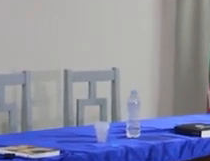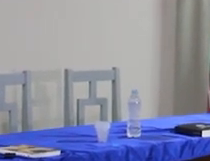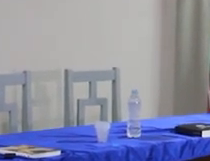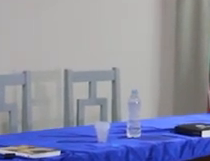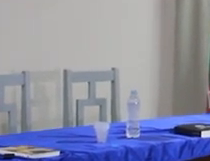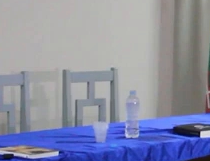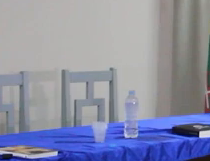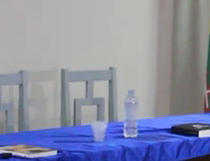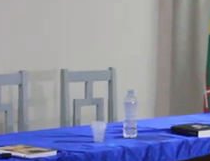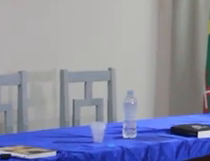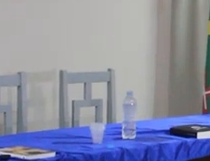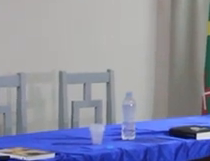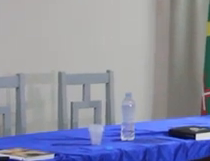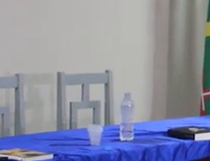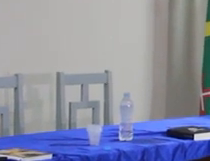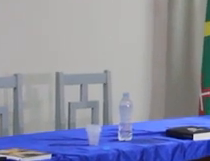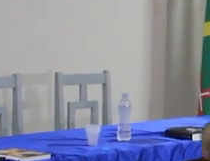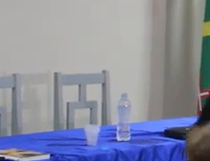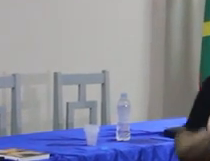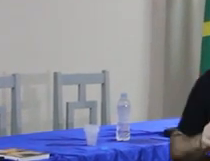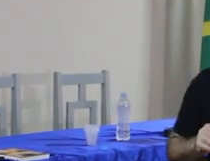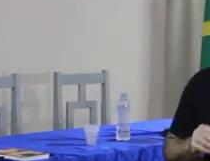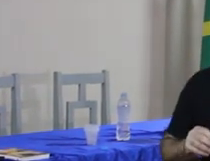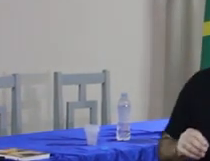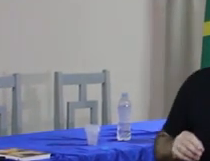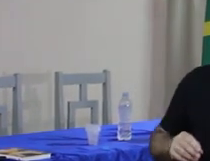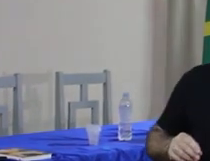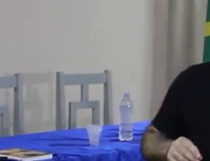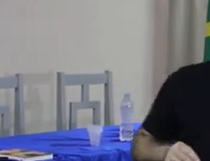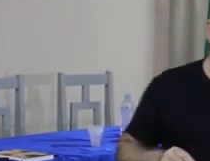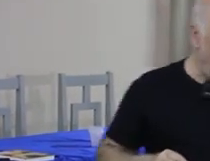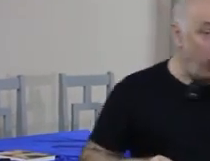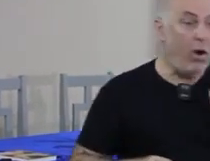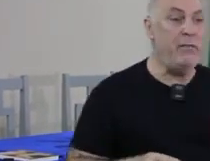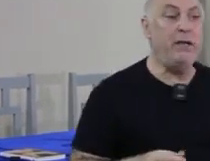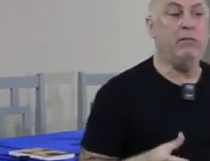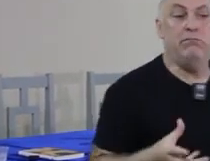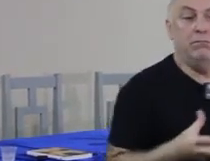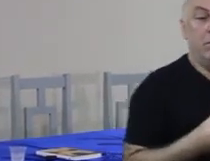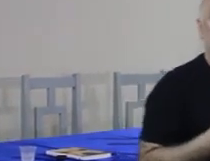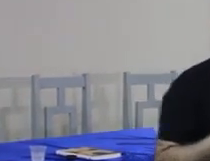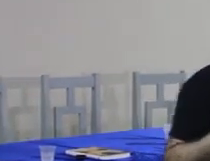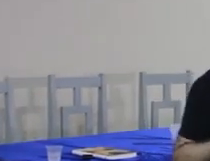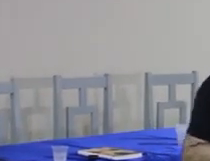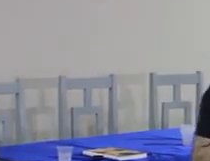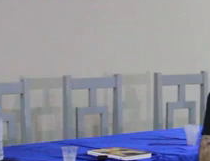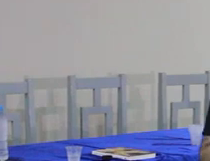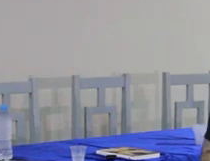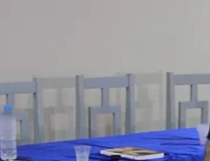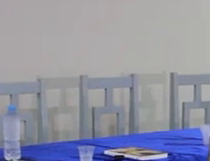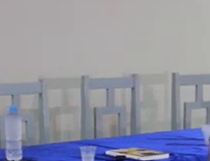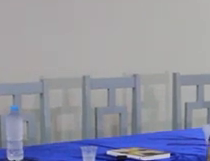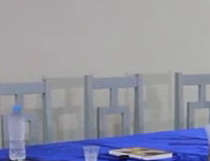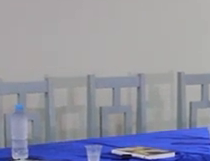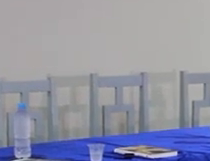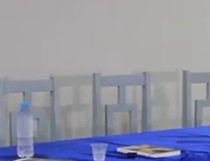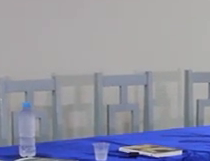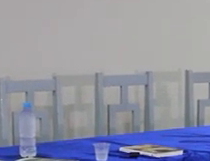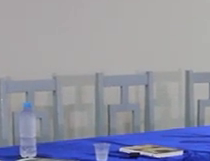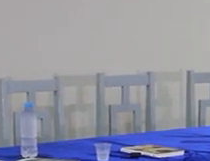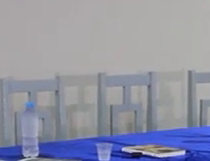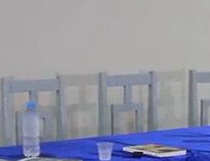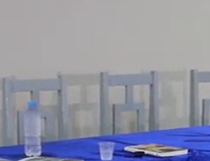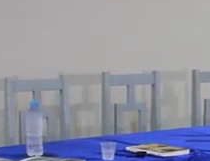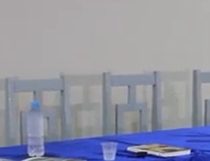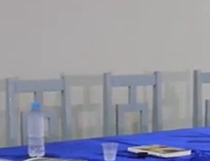Jardim Botânico, todos os shoppings, menos o Estação. Então, é um homem que fez Curitiba o que é